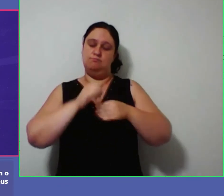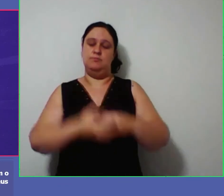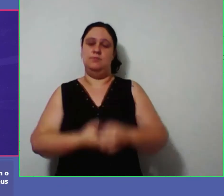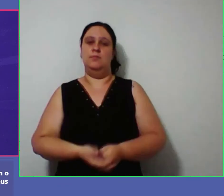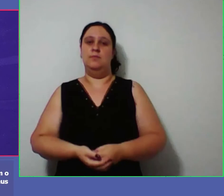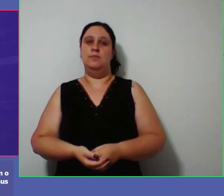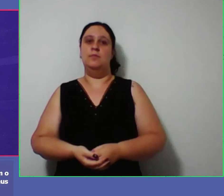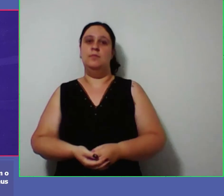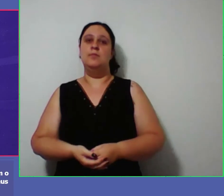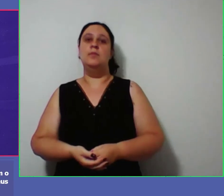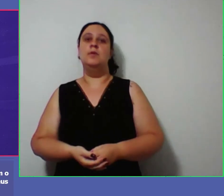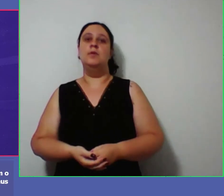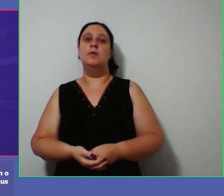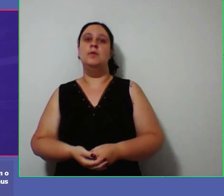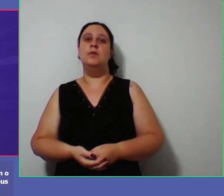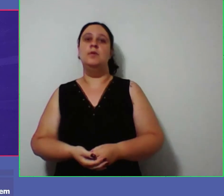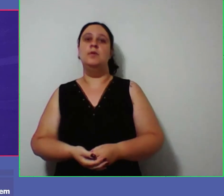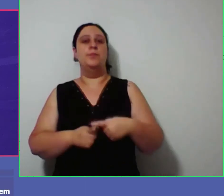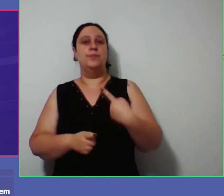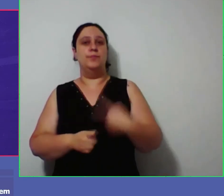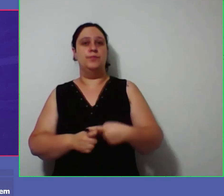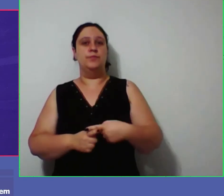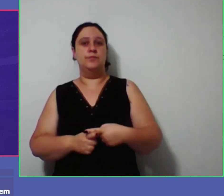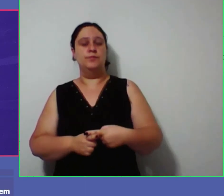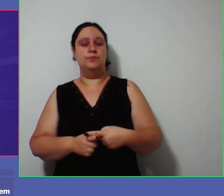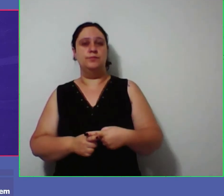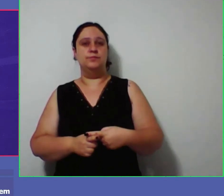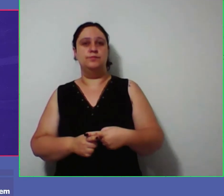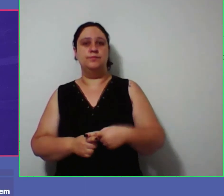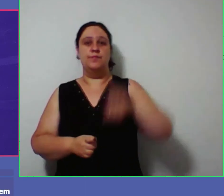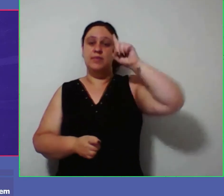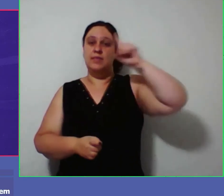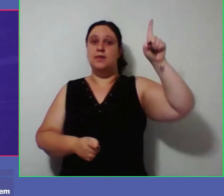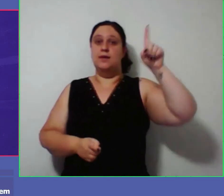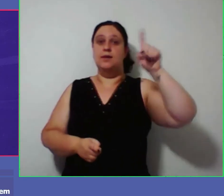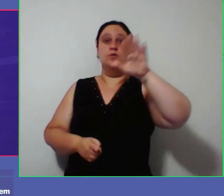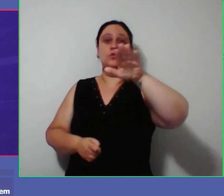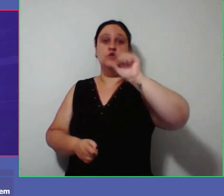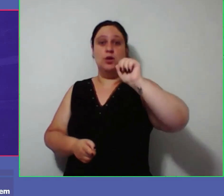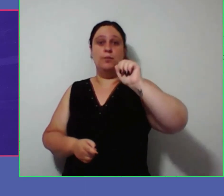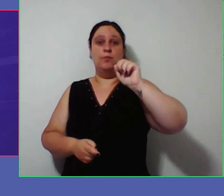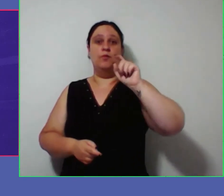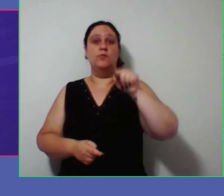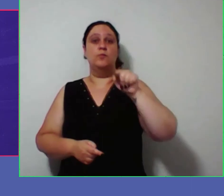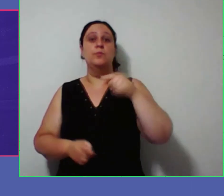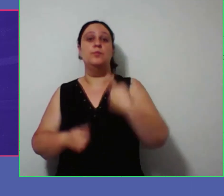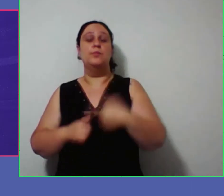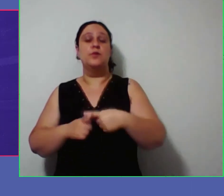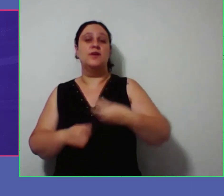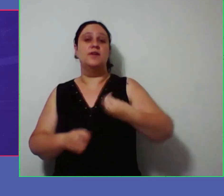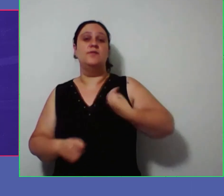fostes convocados para viver em paz, como membros de um só